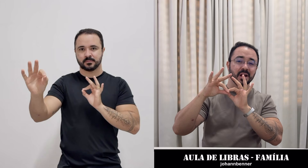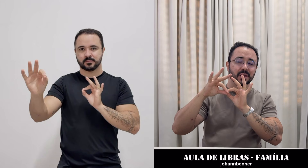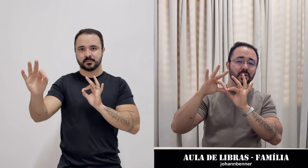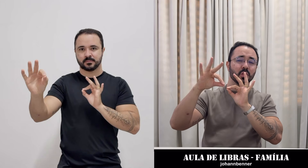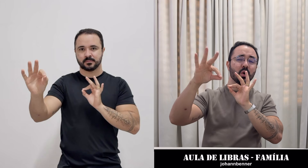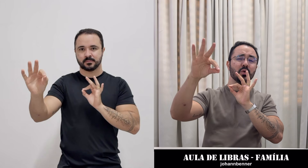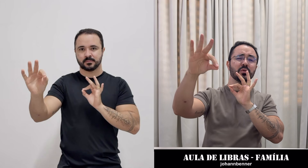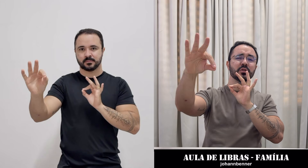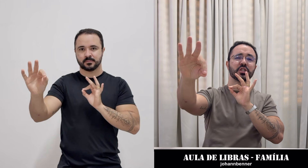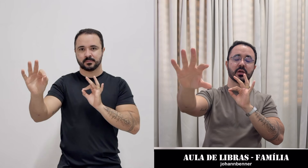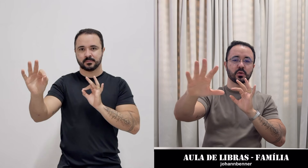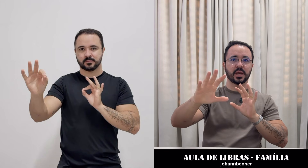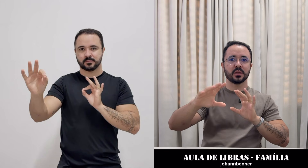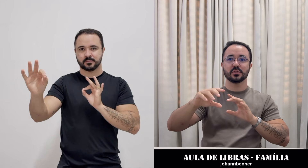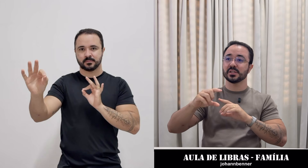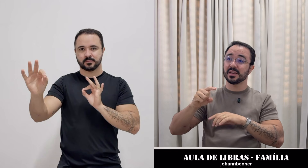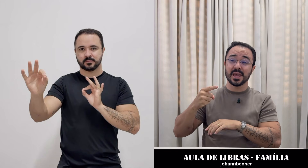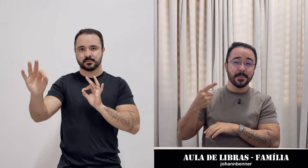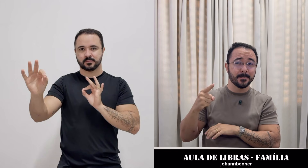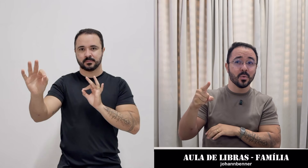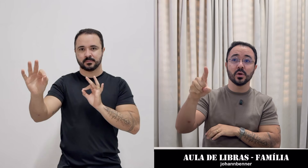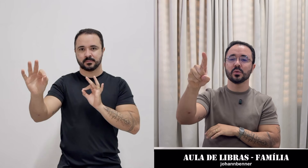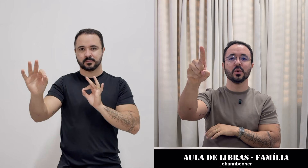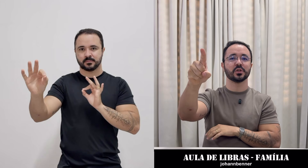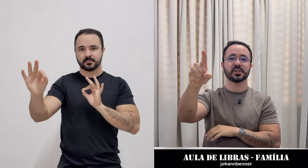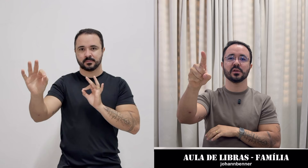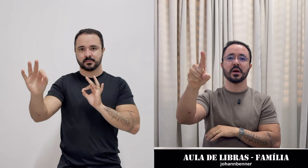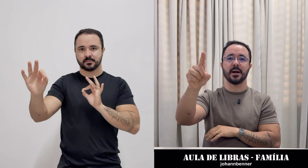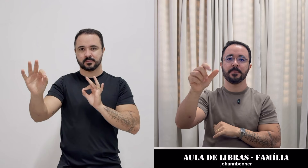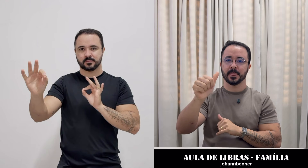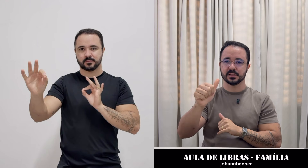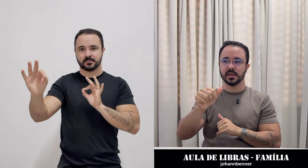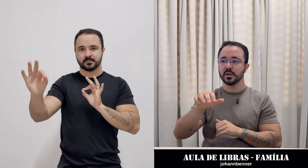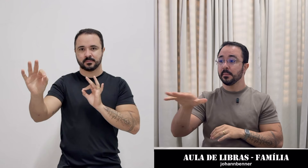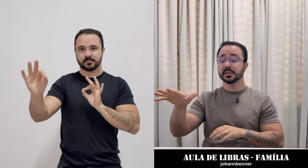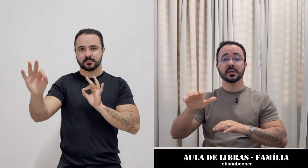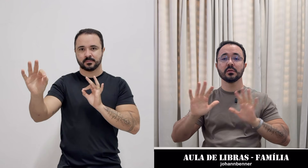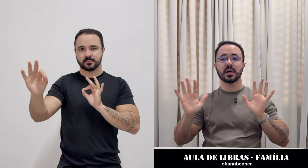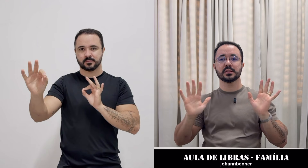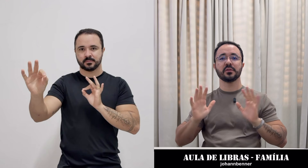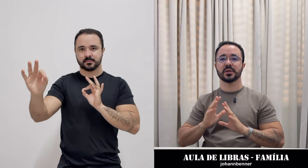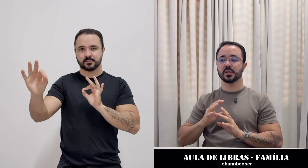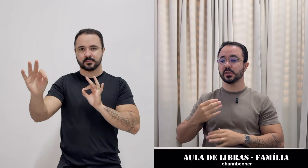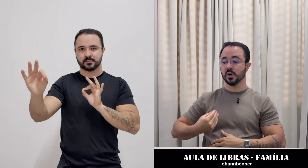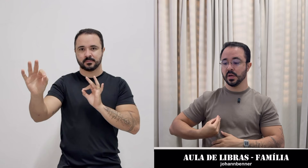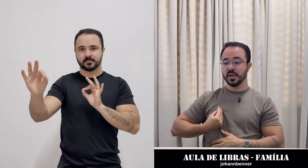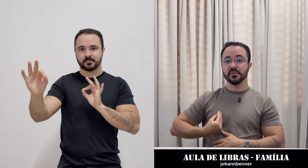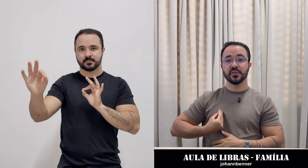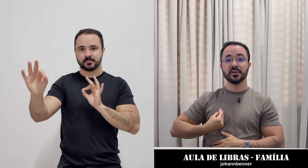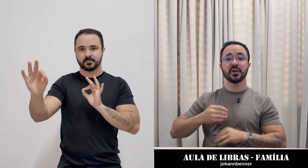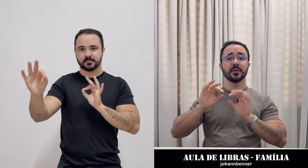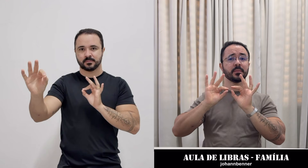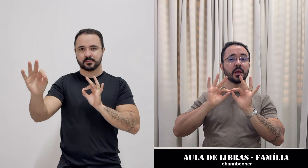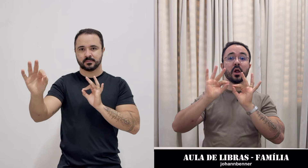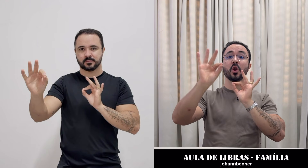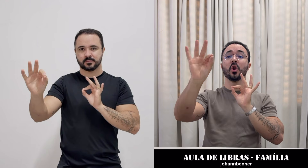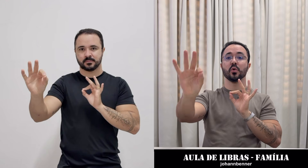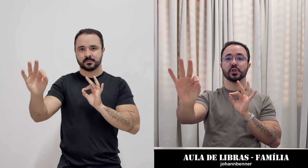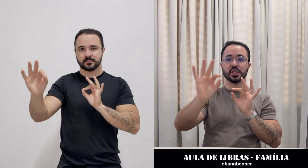longe. Longe, que eu tô querendo dizer que é muito longe esse lugar, certo? Mas aqui no caso ele fez só assim, ó,